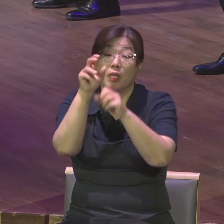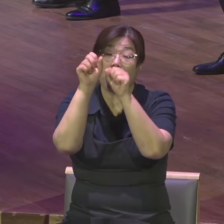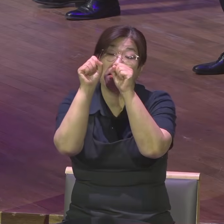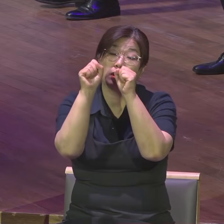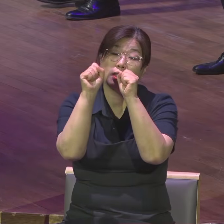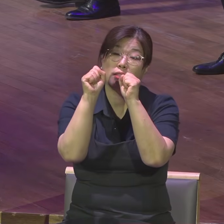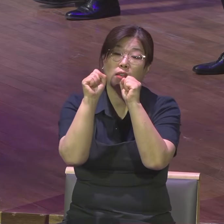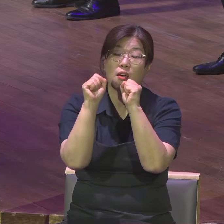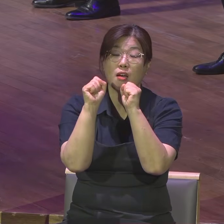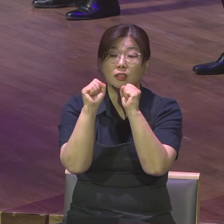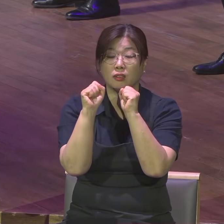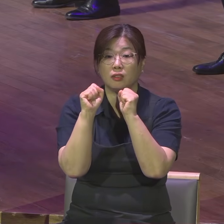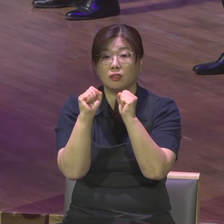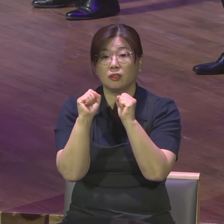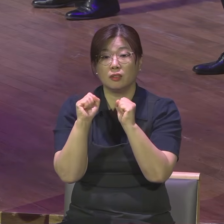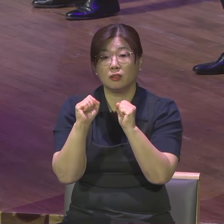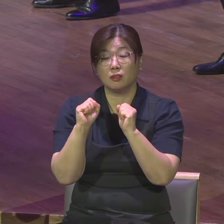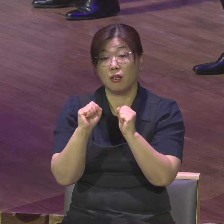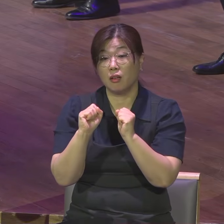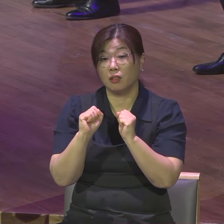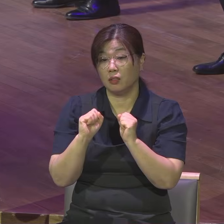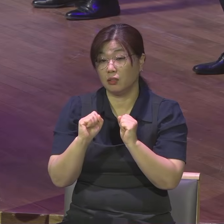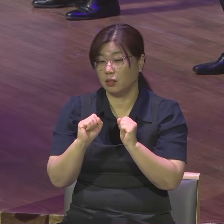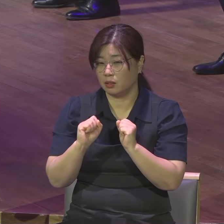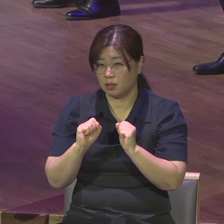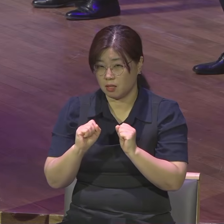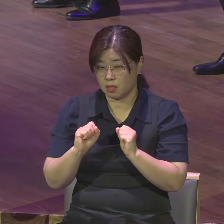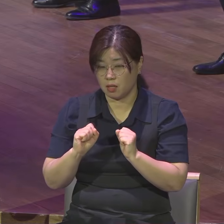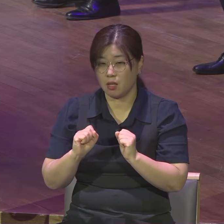주님 여기 계시기에